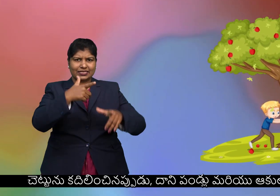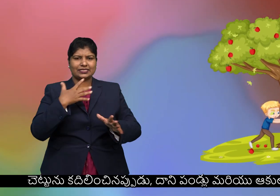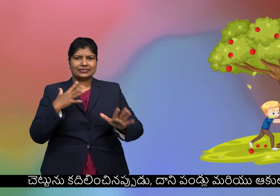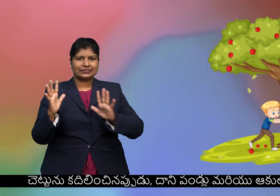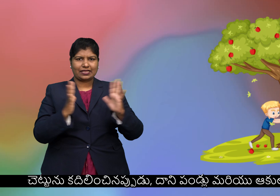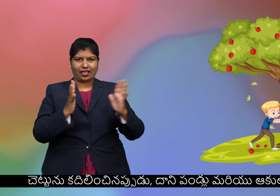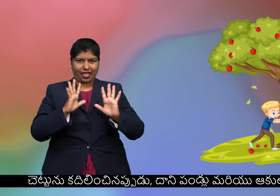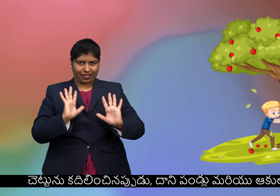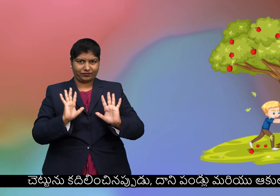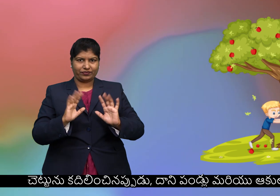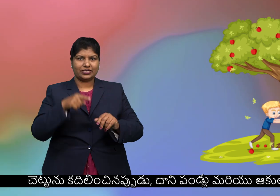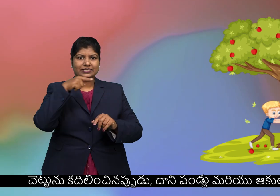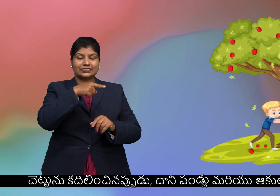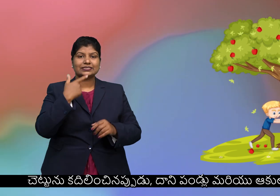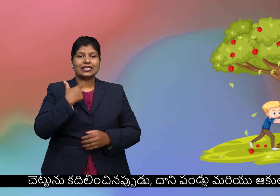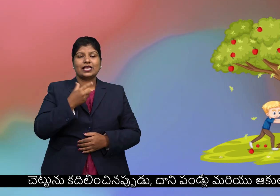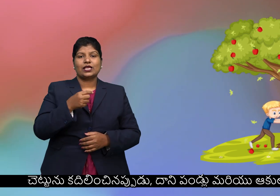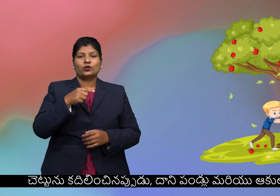మరియు ఆకులు రాలిపోతాయి.